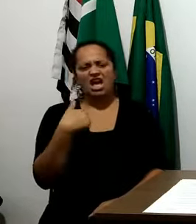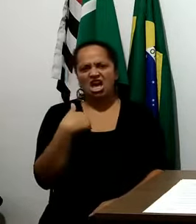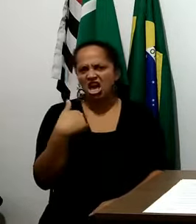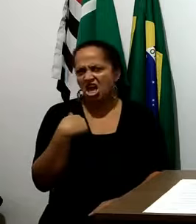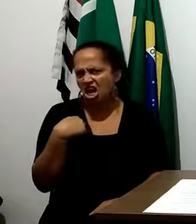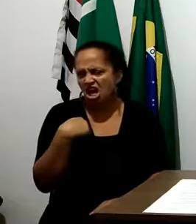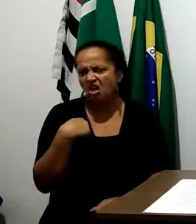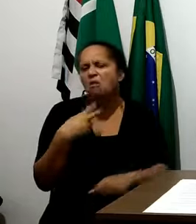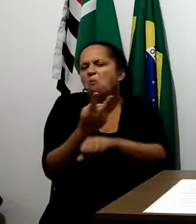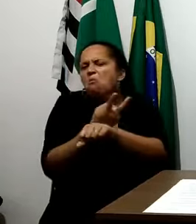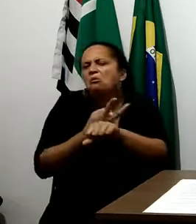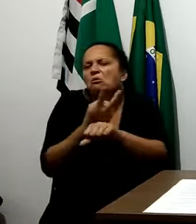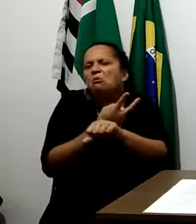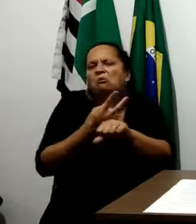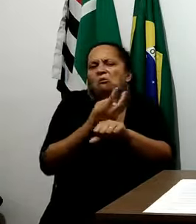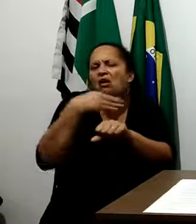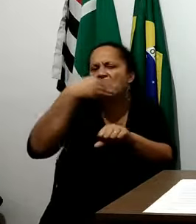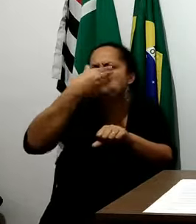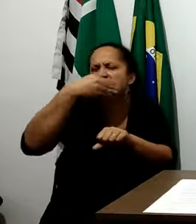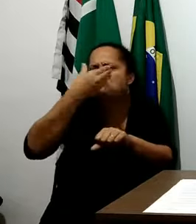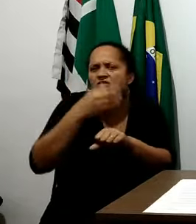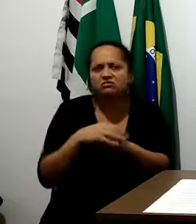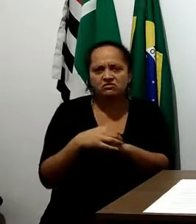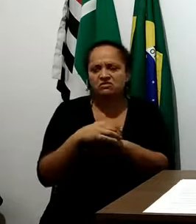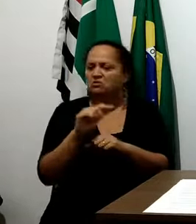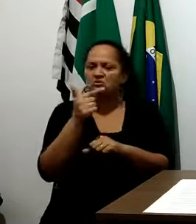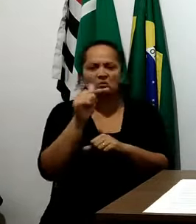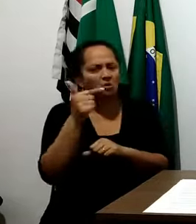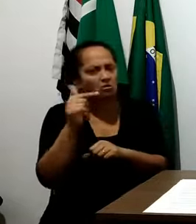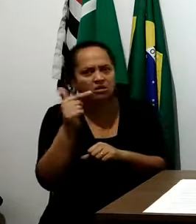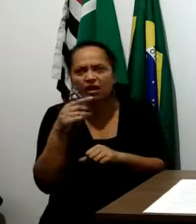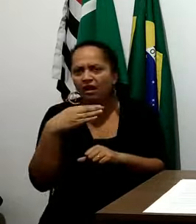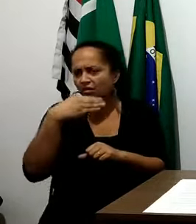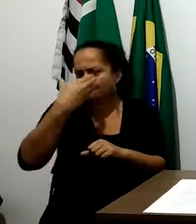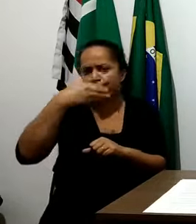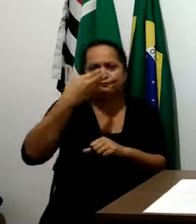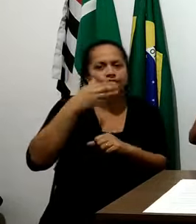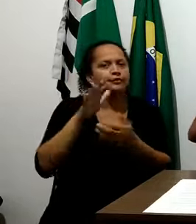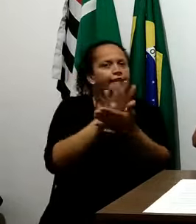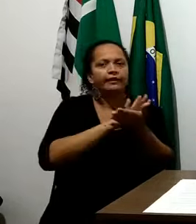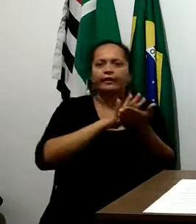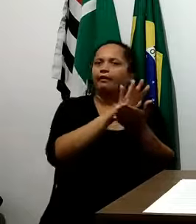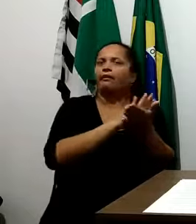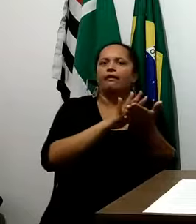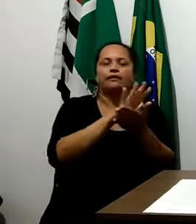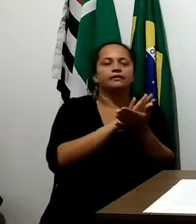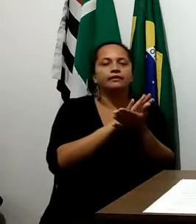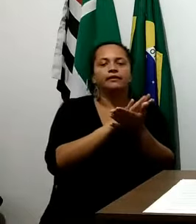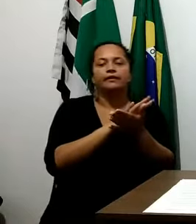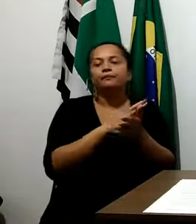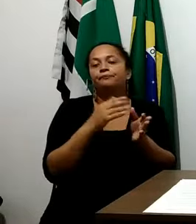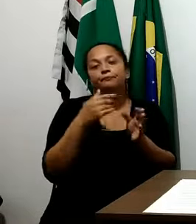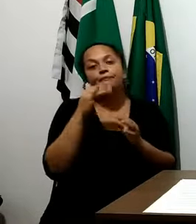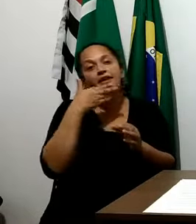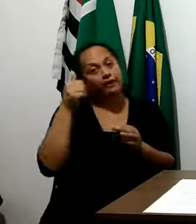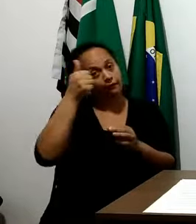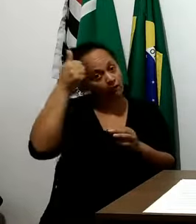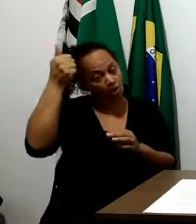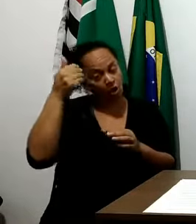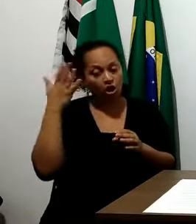terra. Venho procurar fruto nesta figueira e não acho. Eu recomendo que você a corte, para